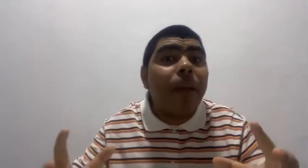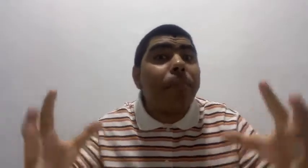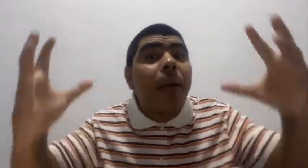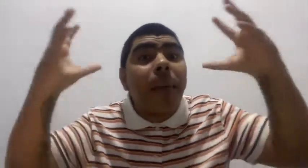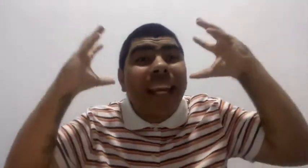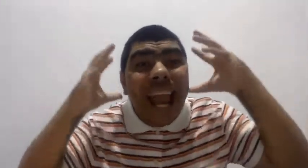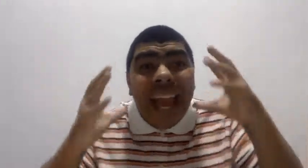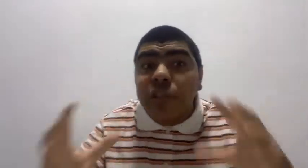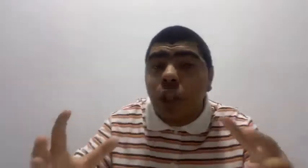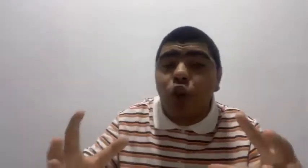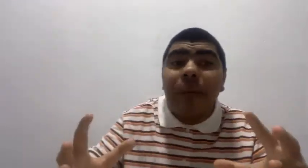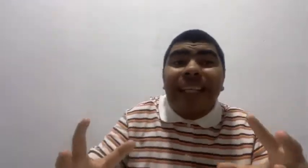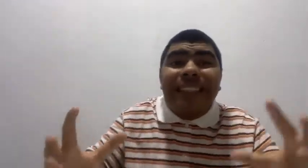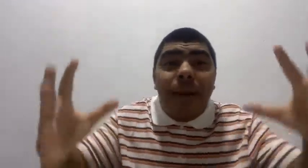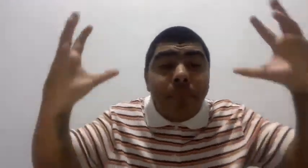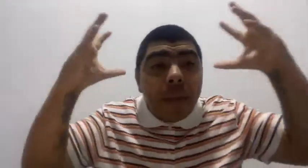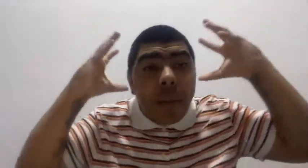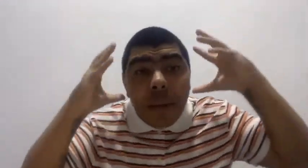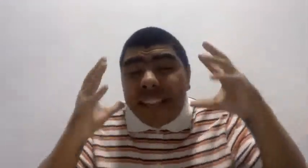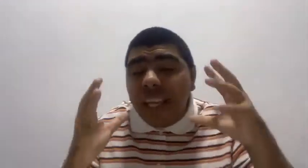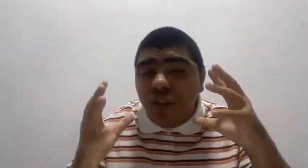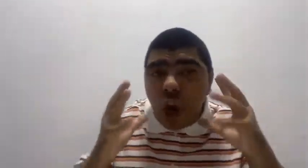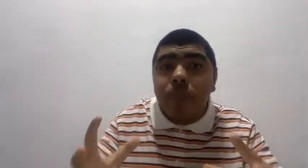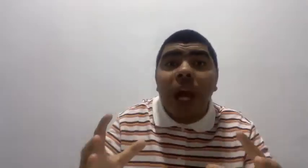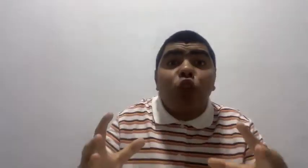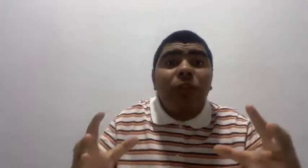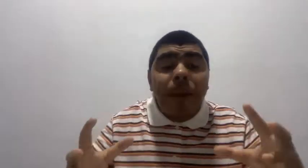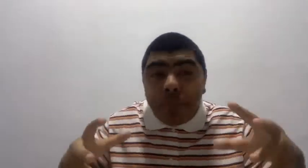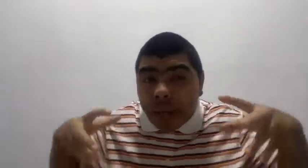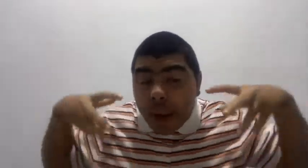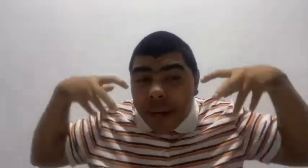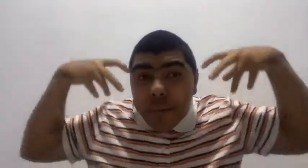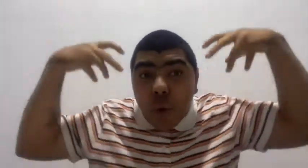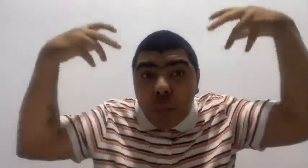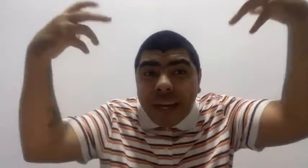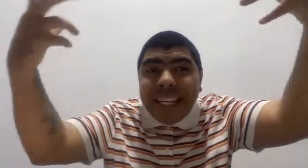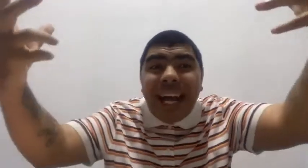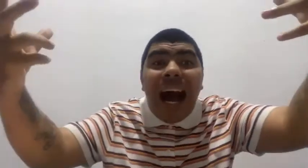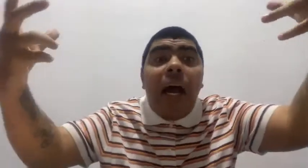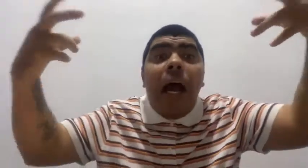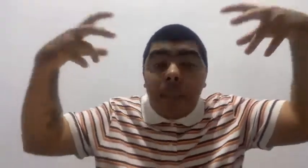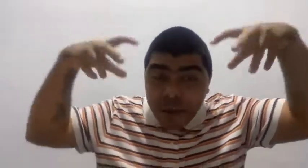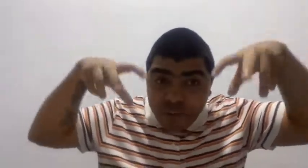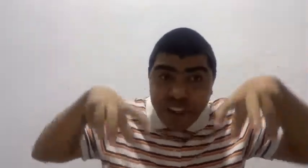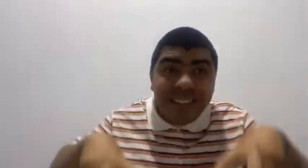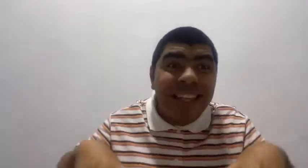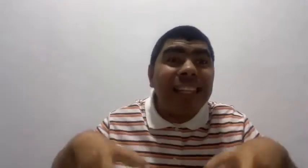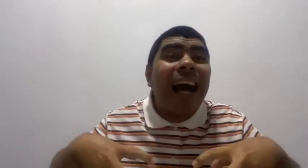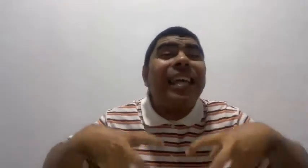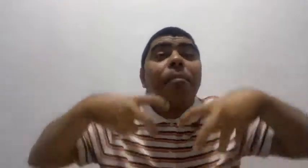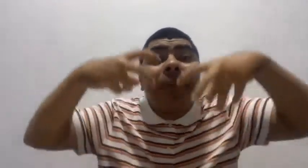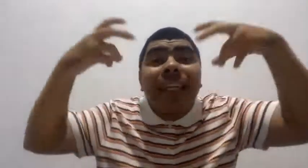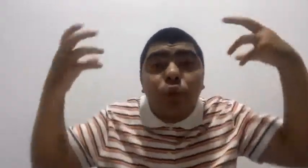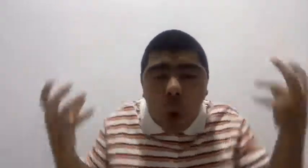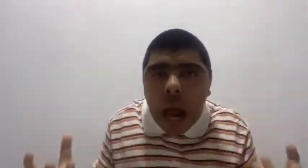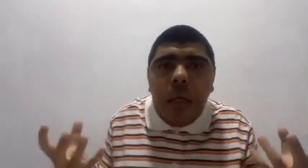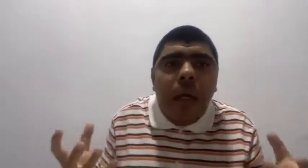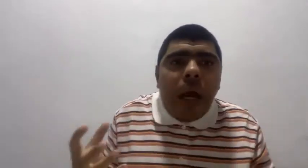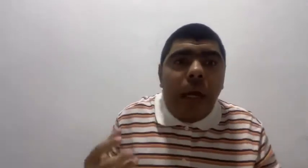siempre va a haber éxito, siempre va a haber bendición, siempre va a haber prosperidad, amén, física y espiritual.